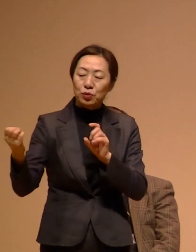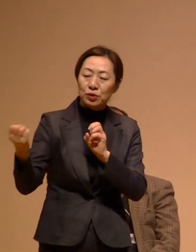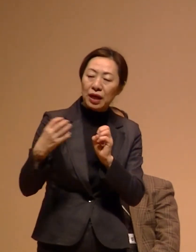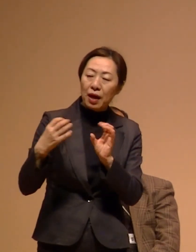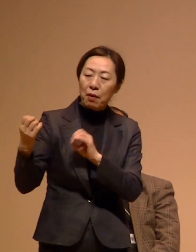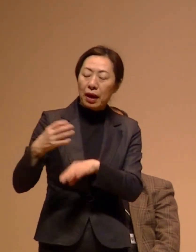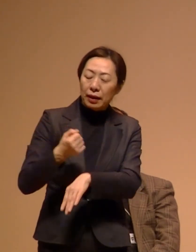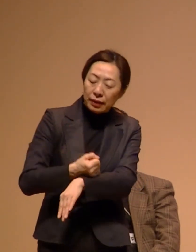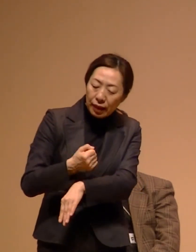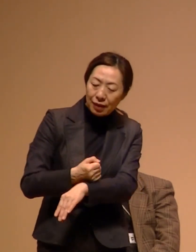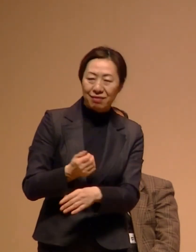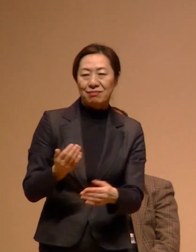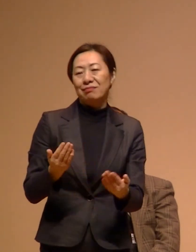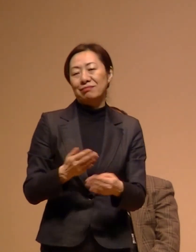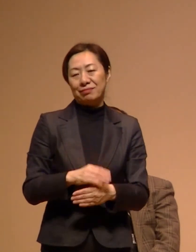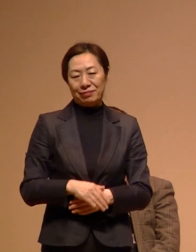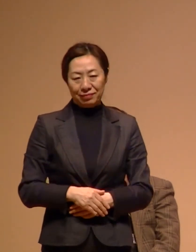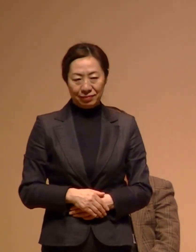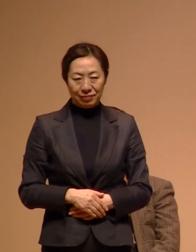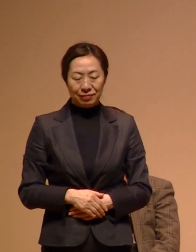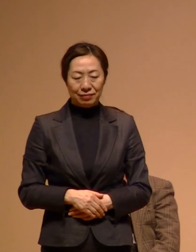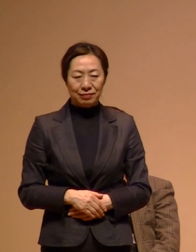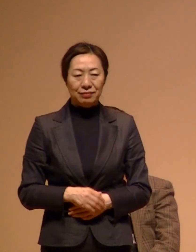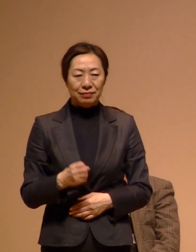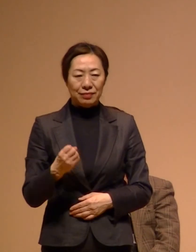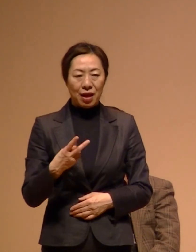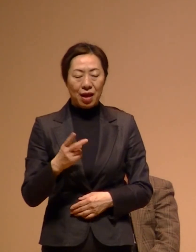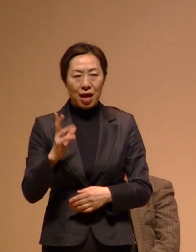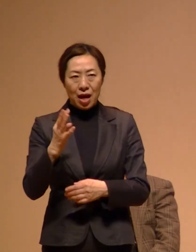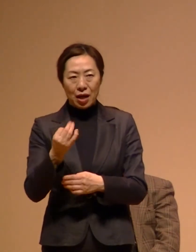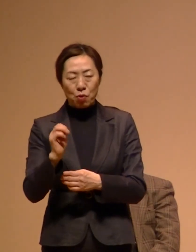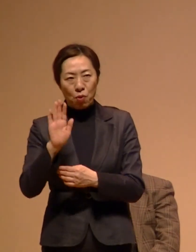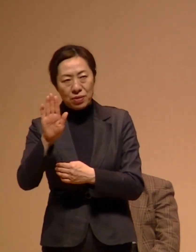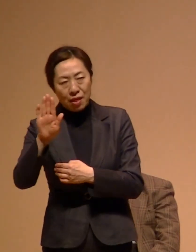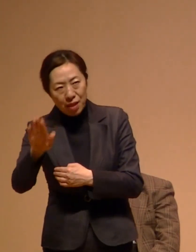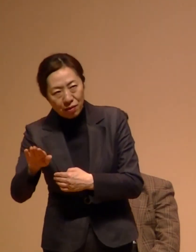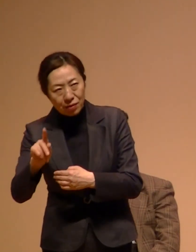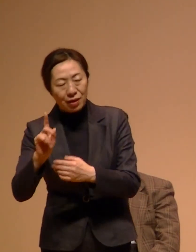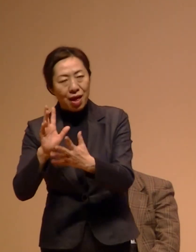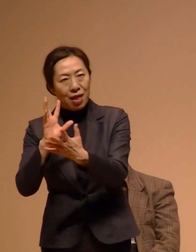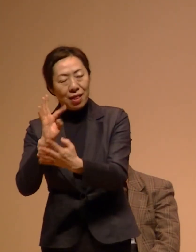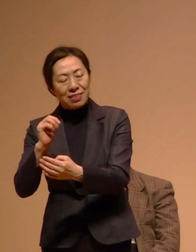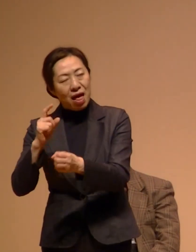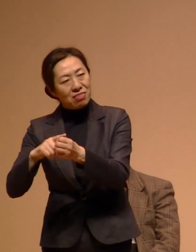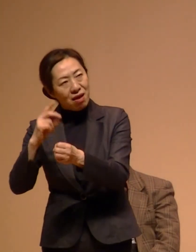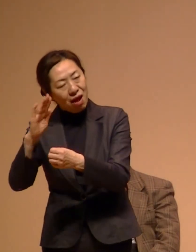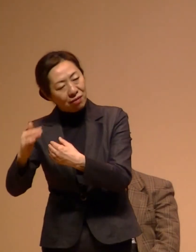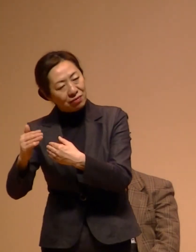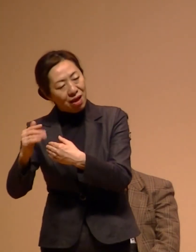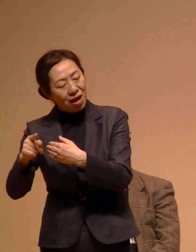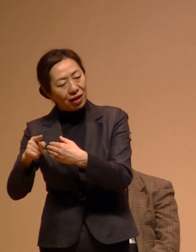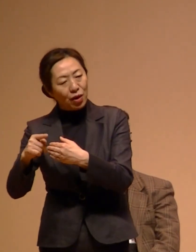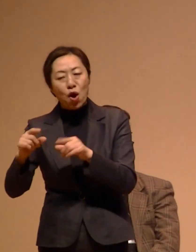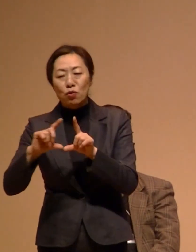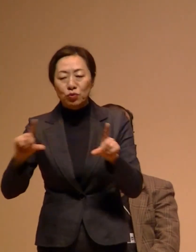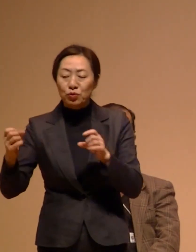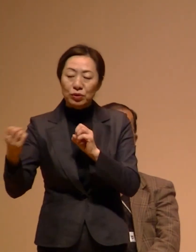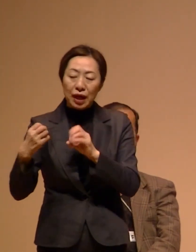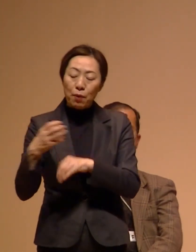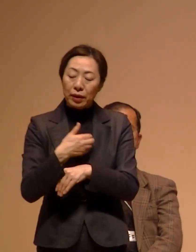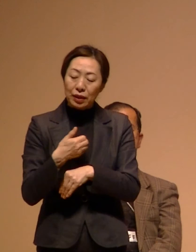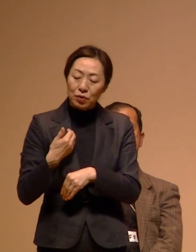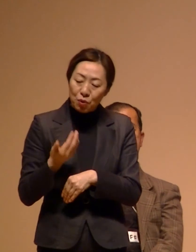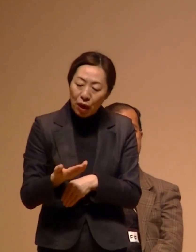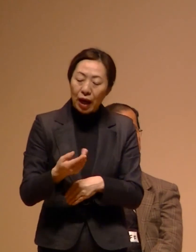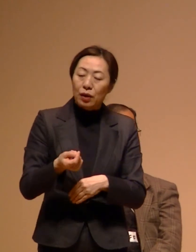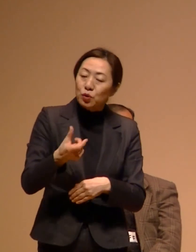っています。あと何年ぐらいこんな感じで普通に会話できるのかなってちょっと心配です。だ